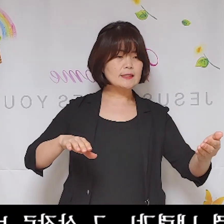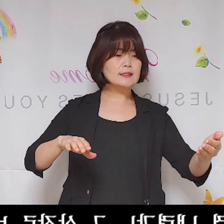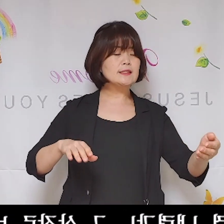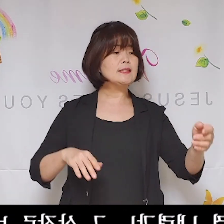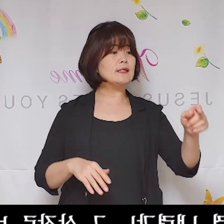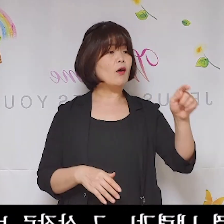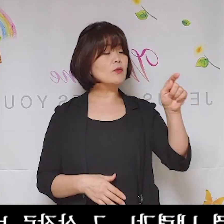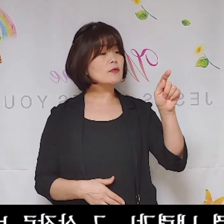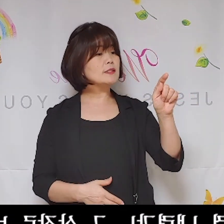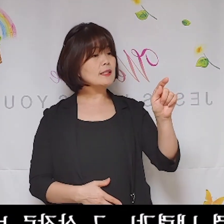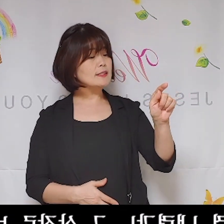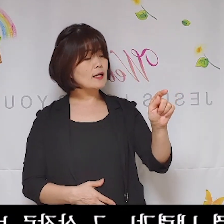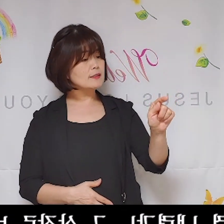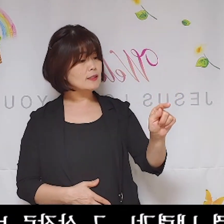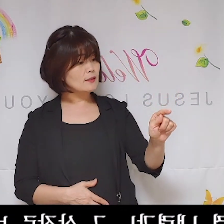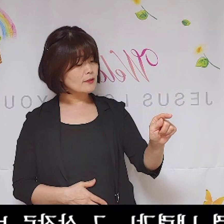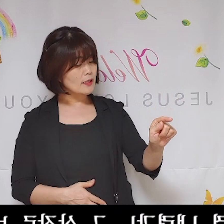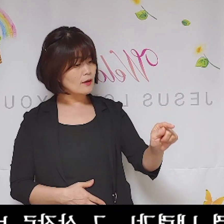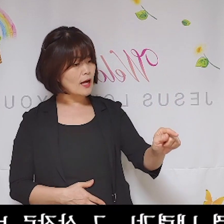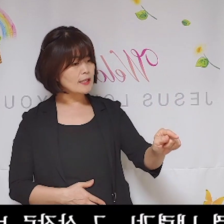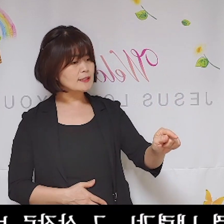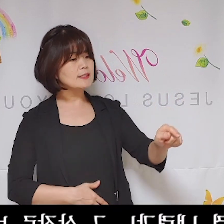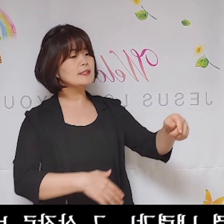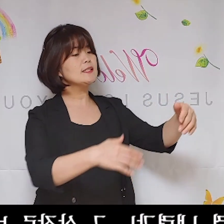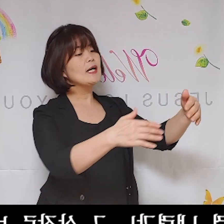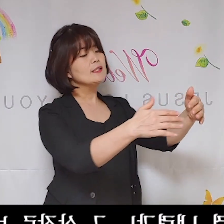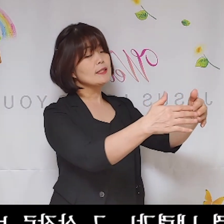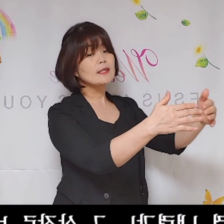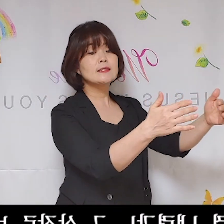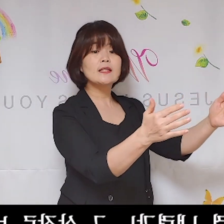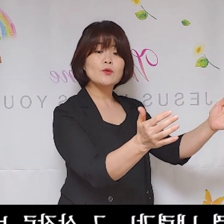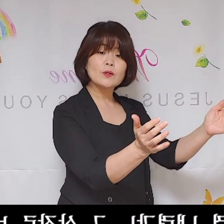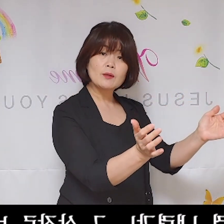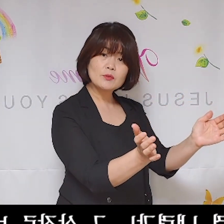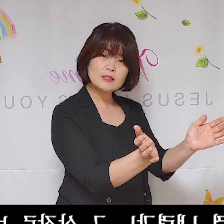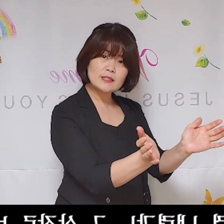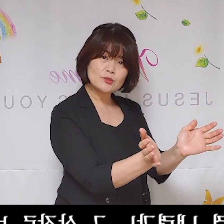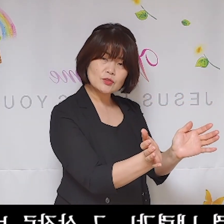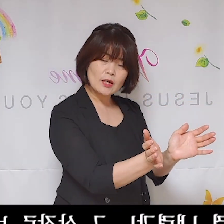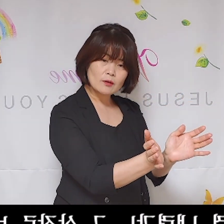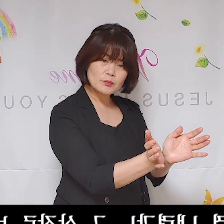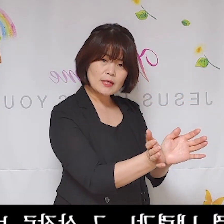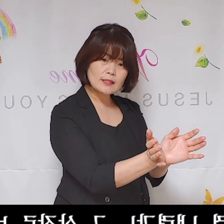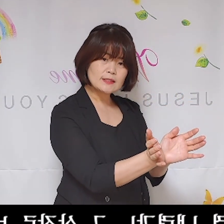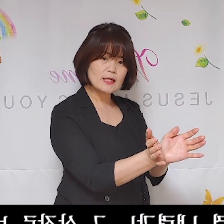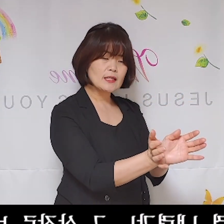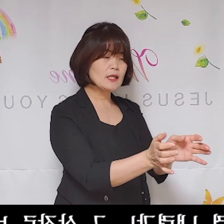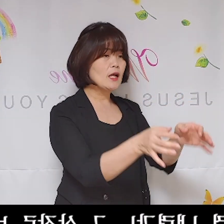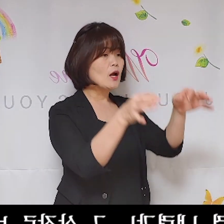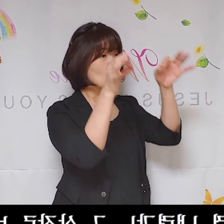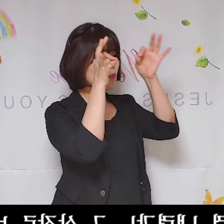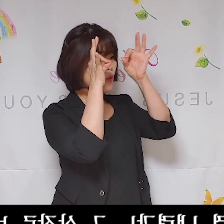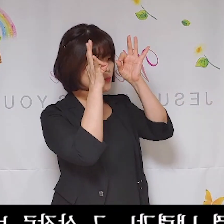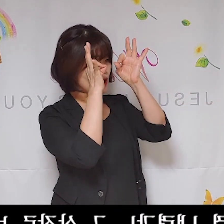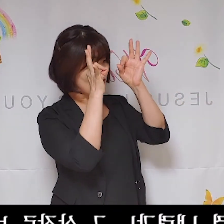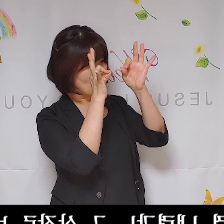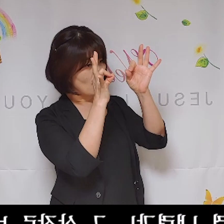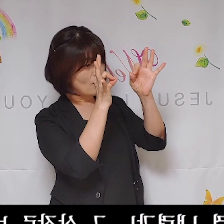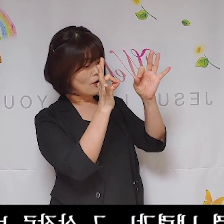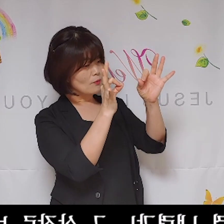흘러내려가는 그 어떤 상자? 그 흘러내려간 그 상자를 여기다 표시를 해줄게요. 상자를